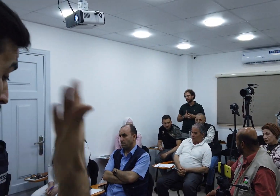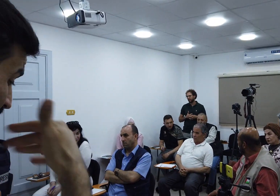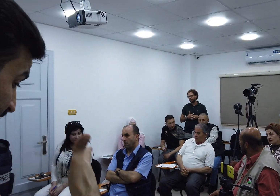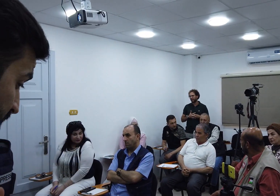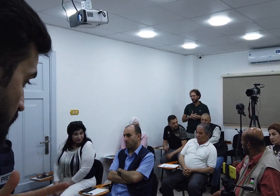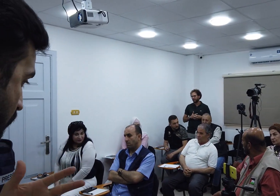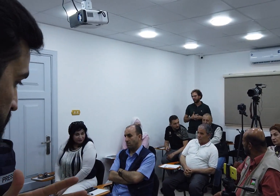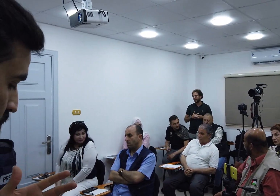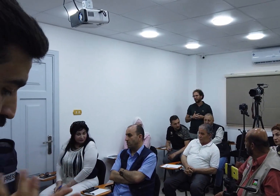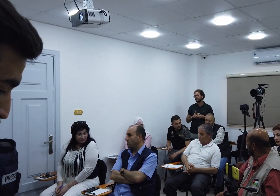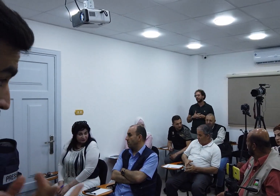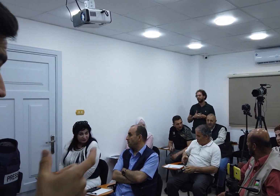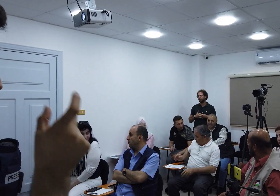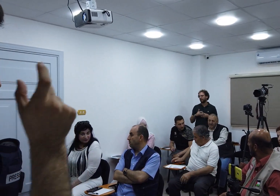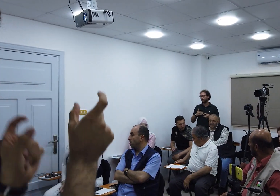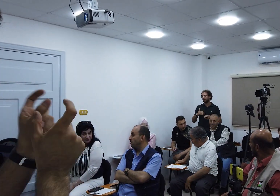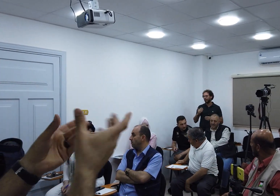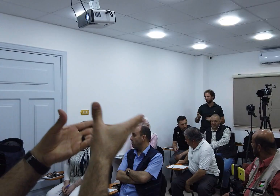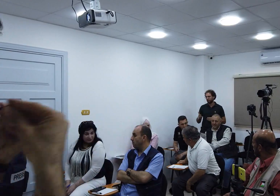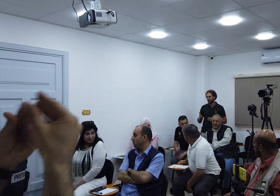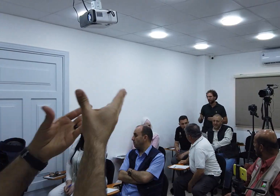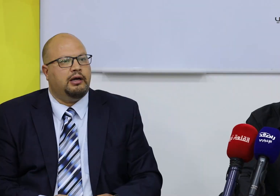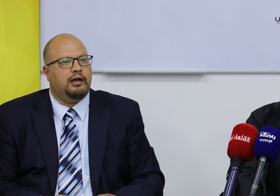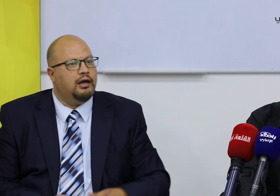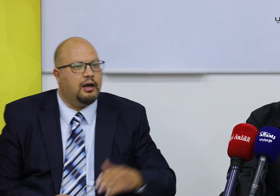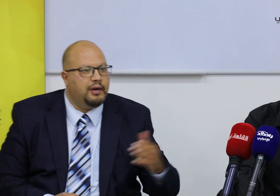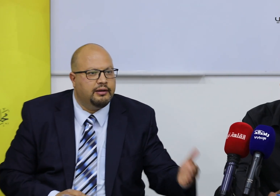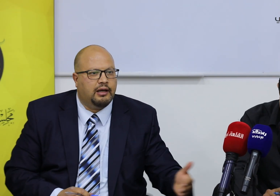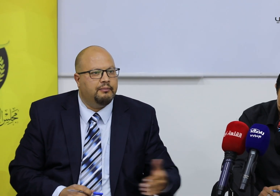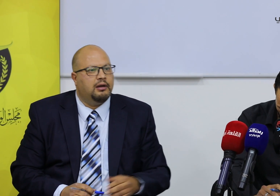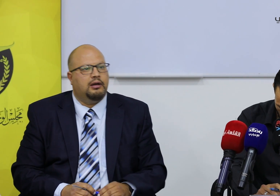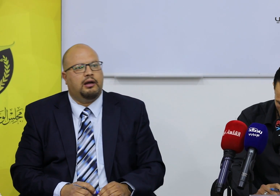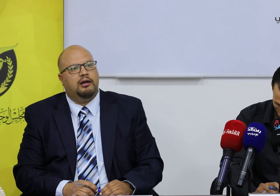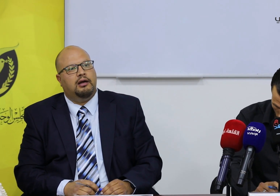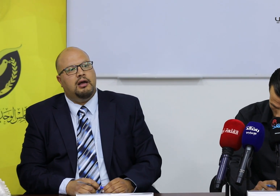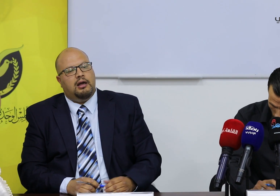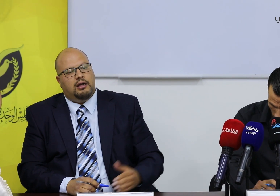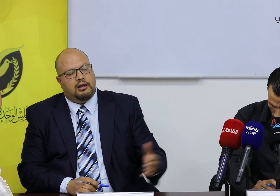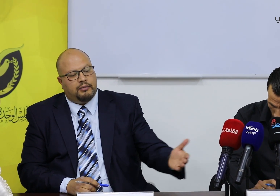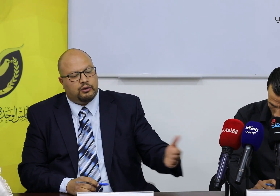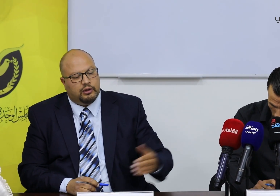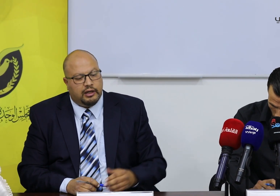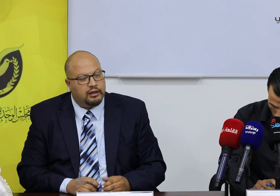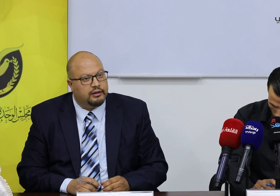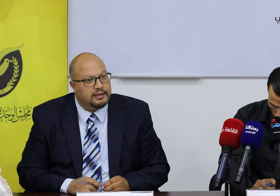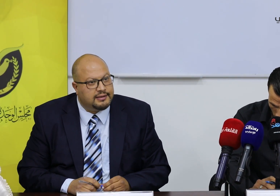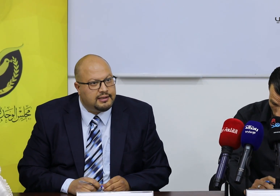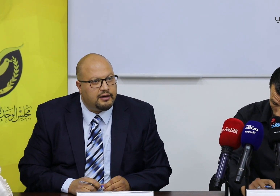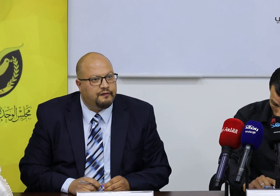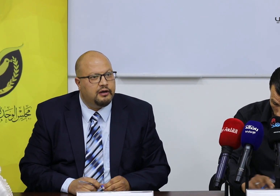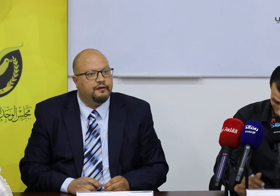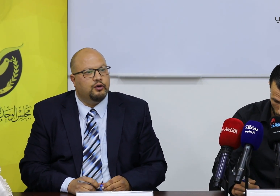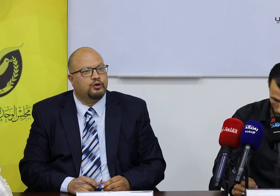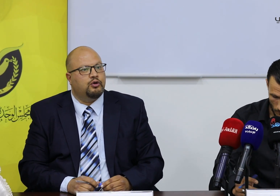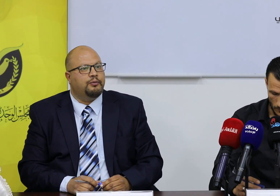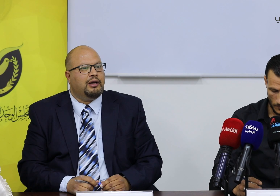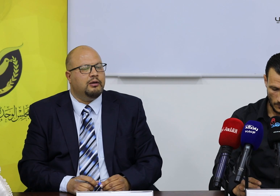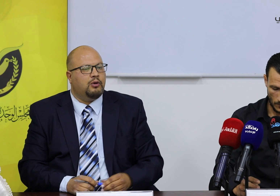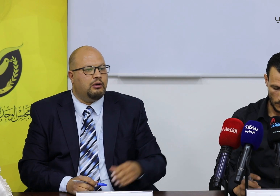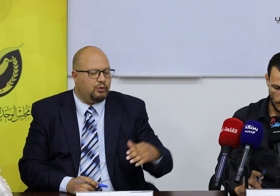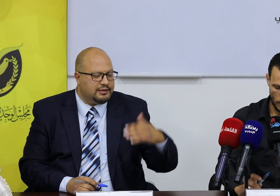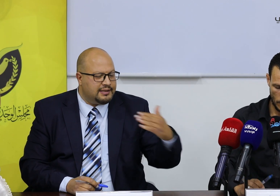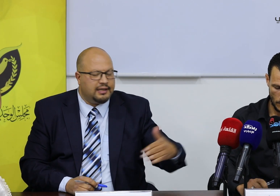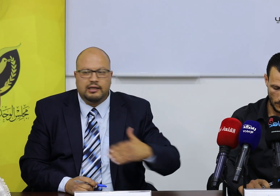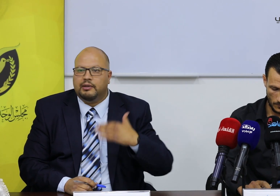الخدمية اللي راح نطرحها مثلًا على مؤسسة الضمان الاجتماعي، على أمانة عمان، على برضو إدارة السير في الأردن،